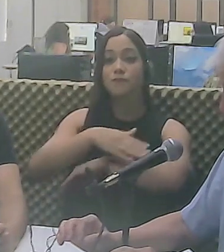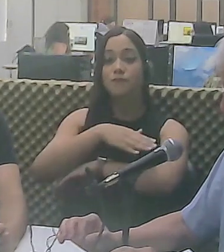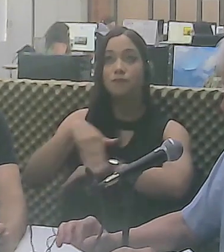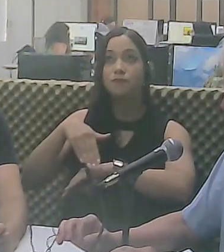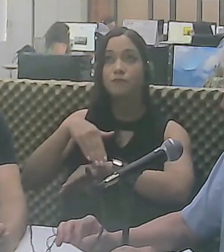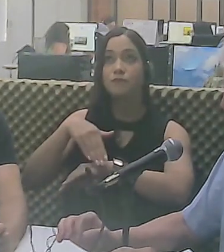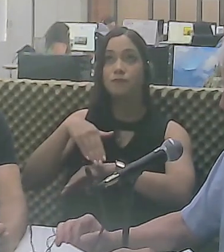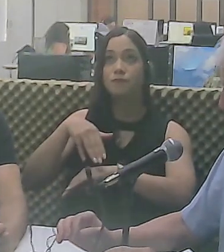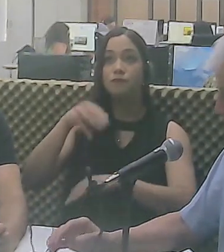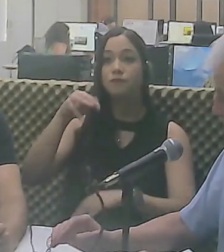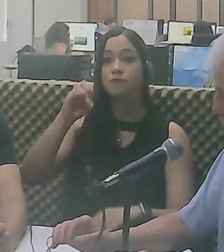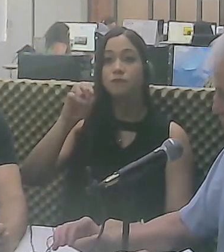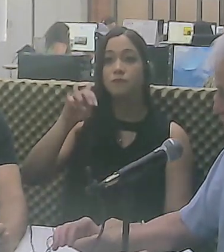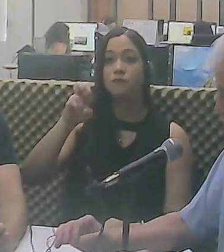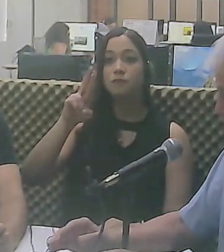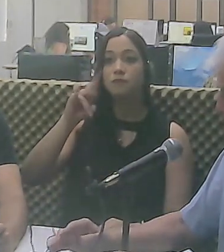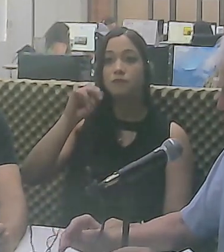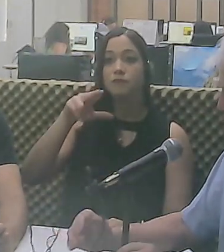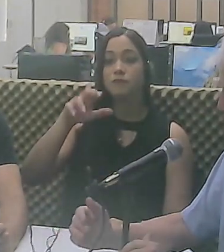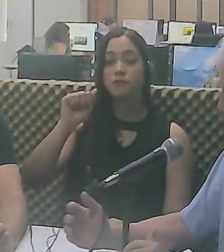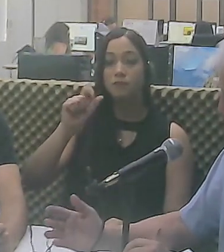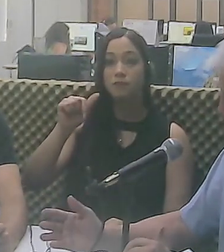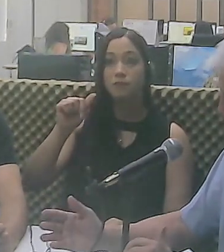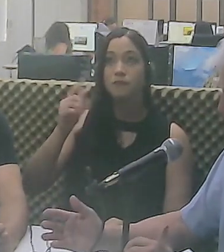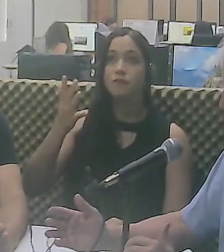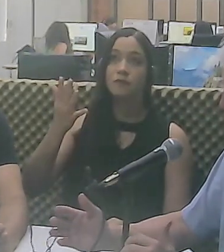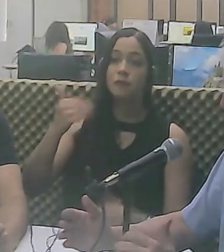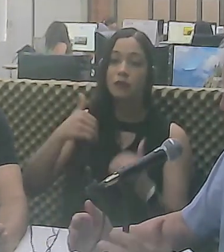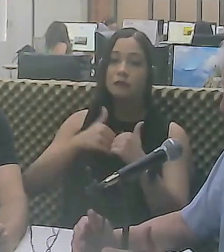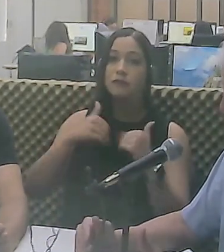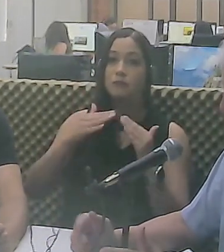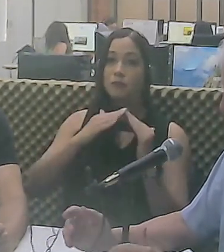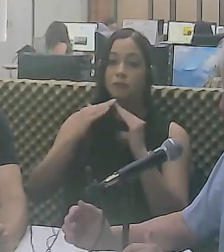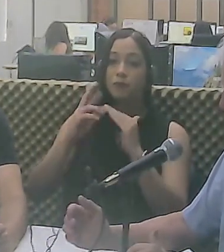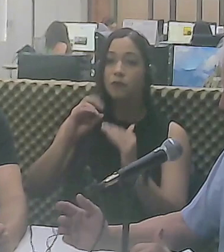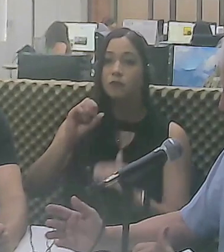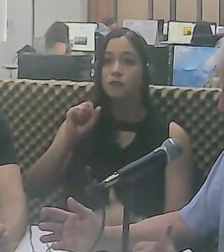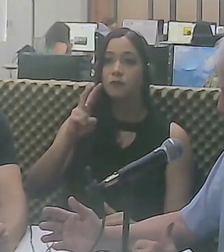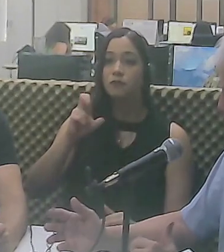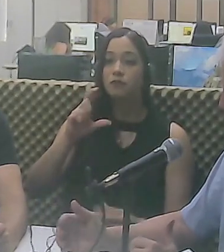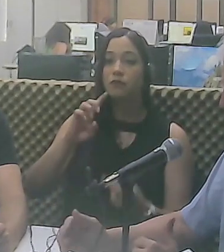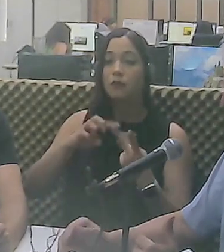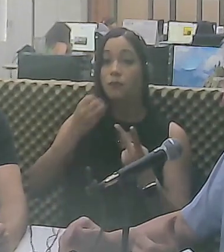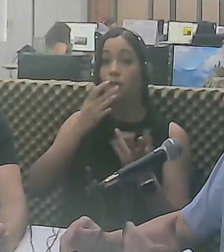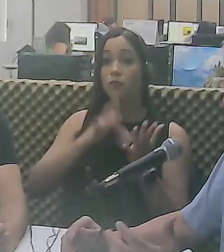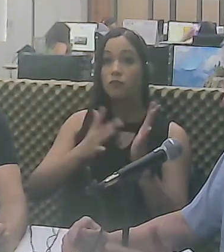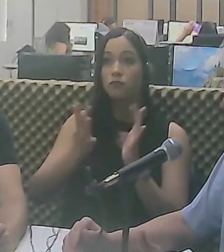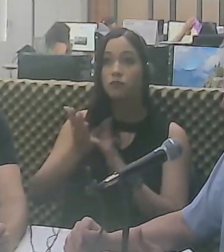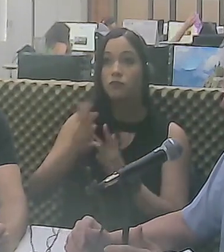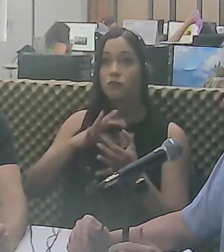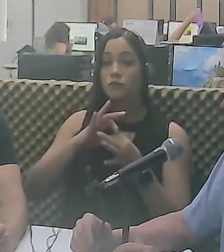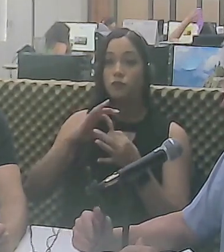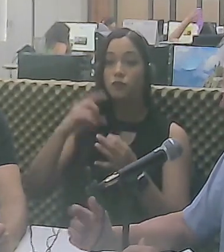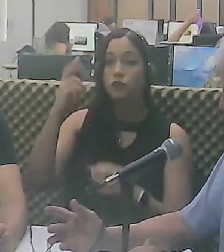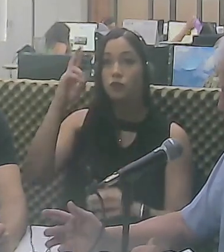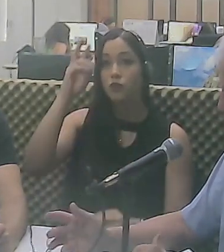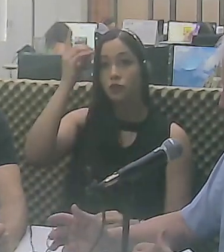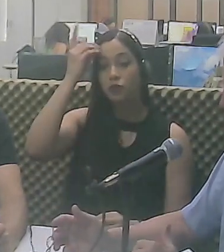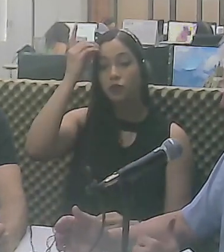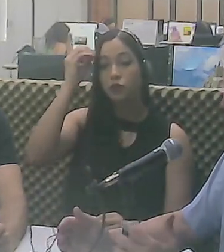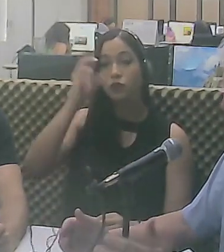da Avenida Miner Avenida Cândido de Oliveira aqui separando no bairro Rua os Bom Jesus que interliga ali o bairro Dom Zulmira